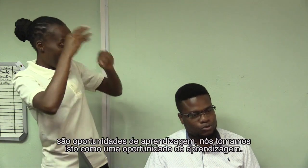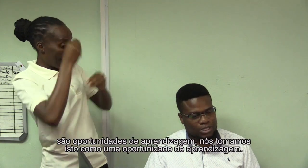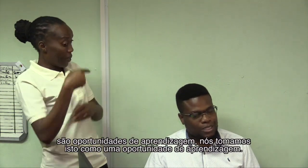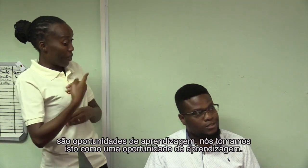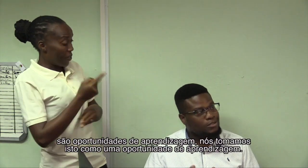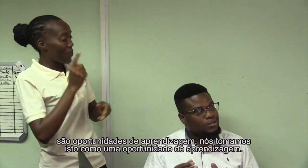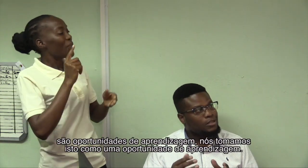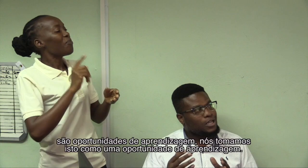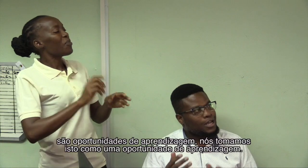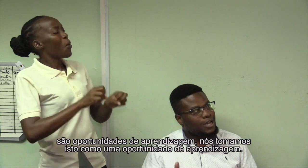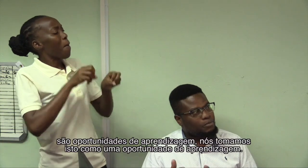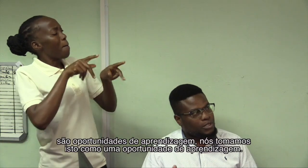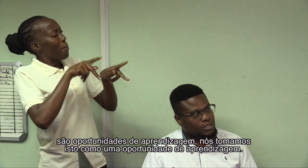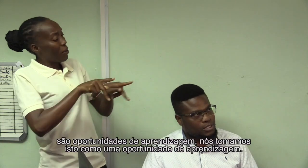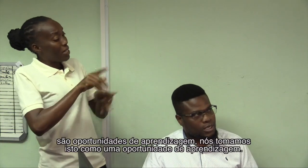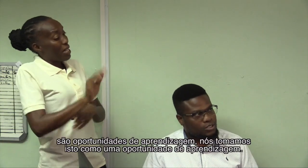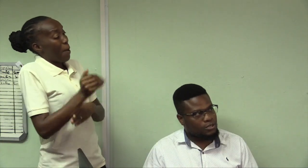oportunidade de aprendizagem.